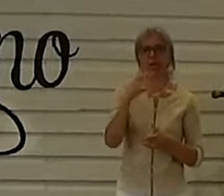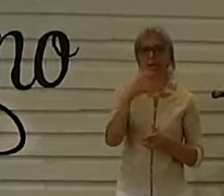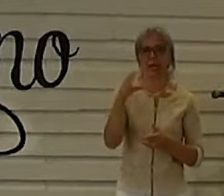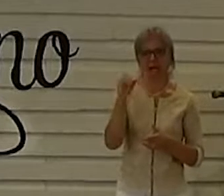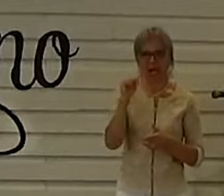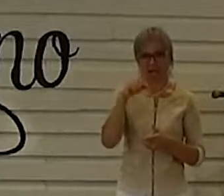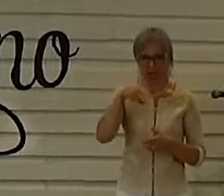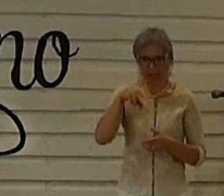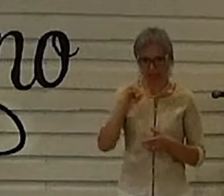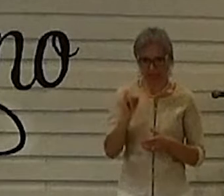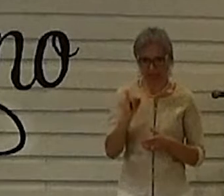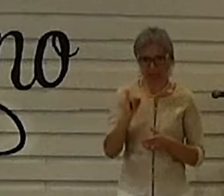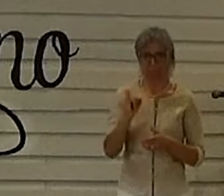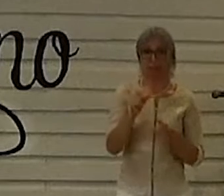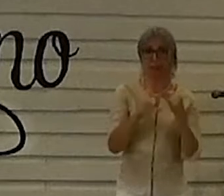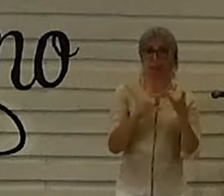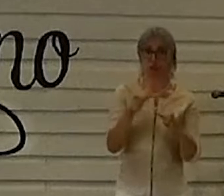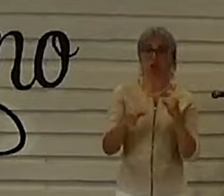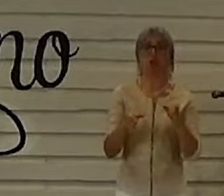si avvicinava a lui?